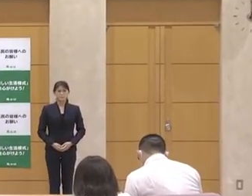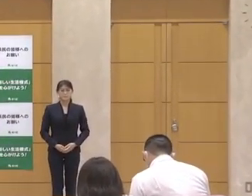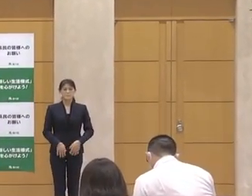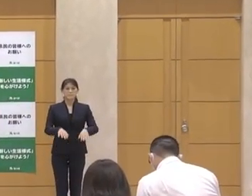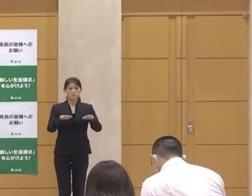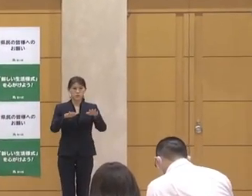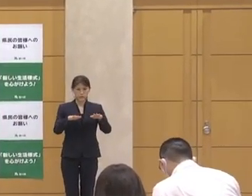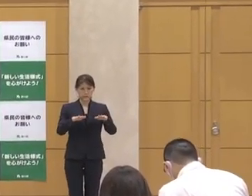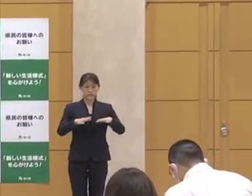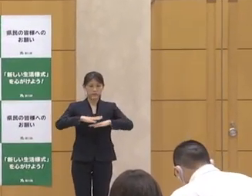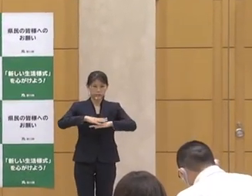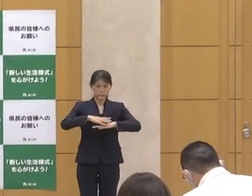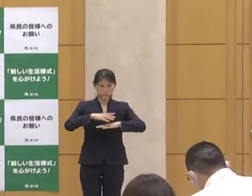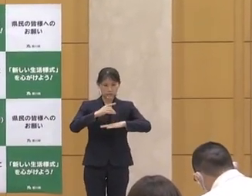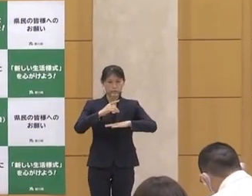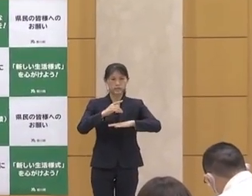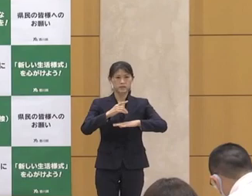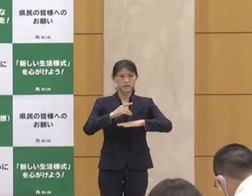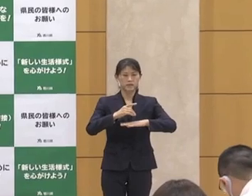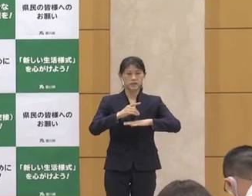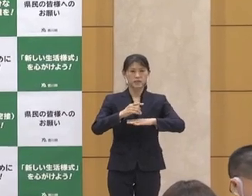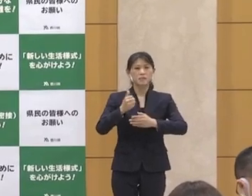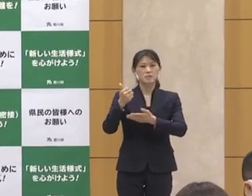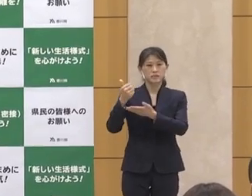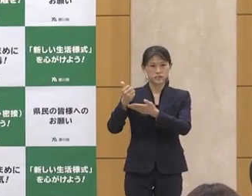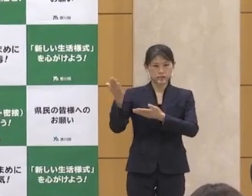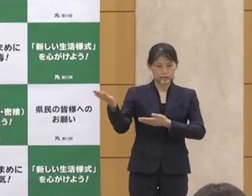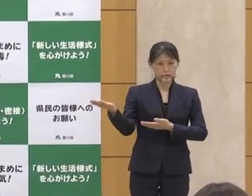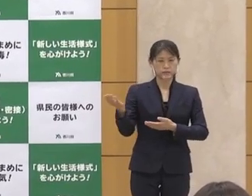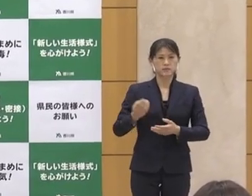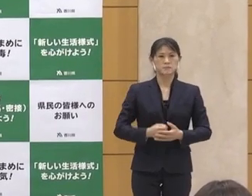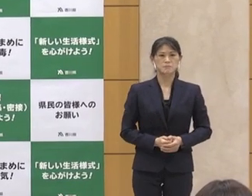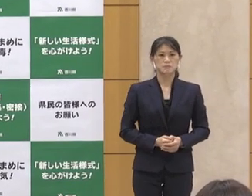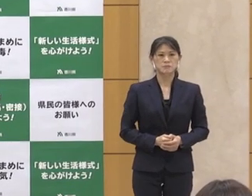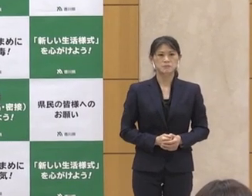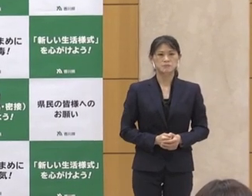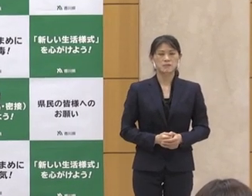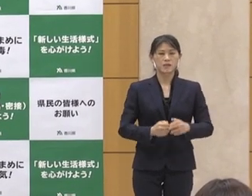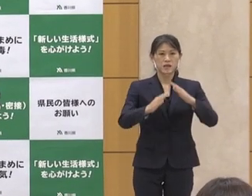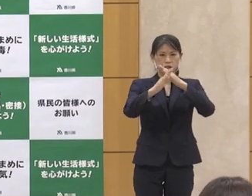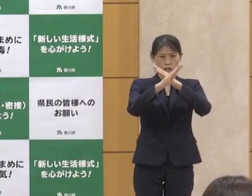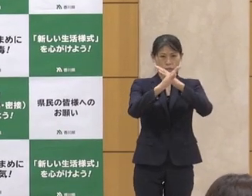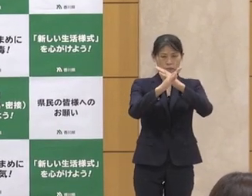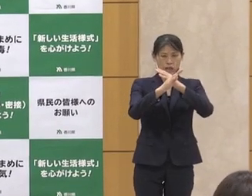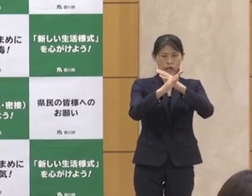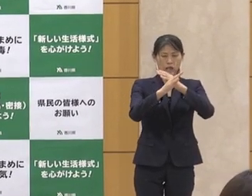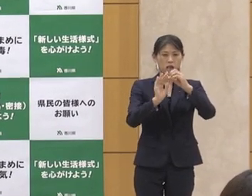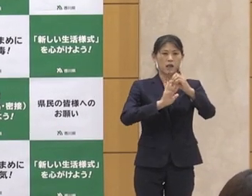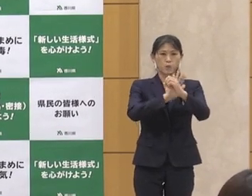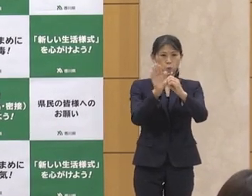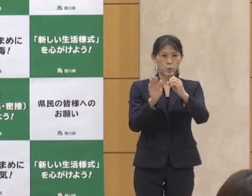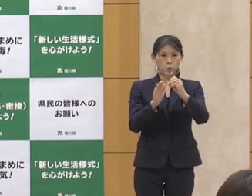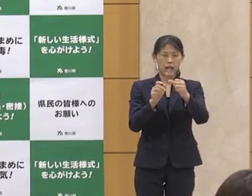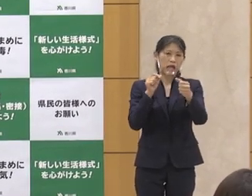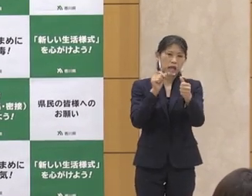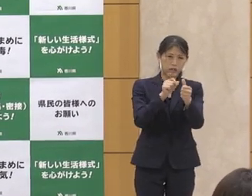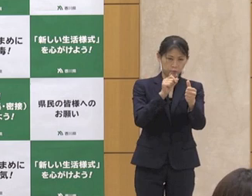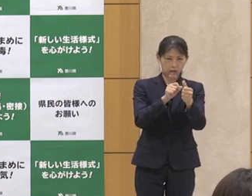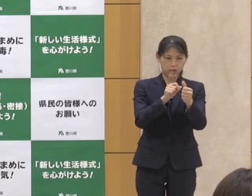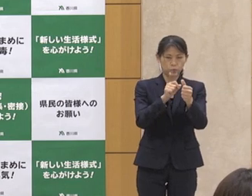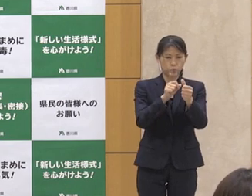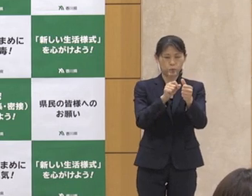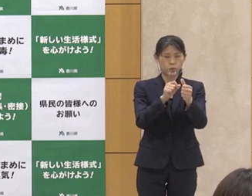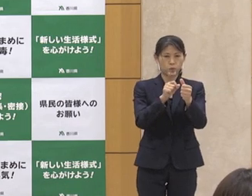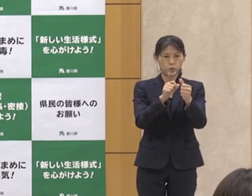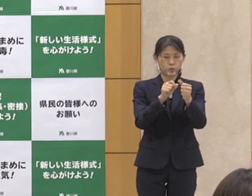本日は最初に知事からのコロナハラスメント啓発キャンペーン